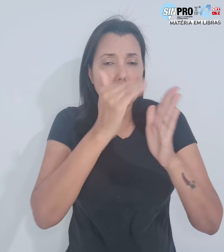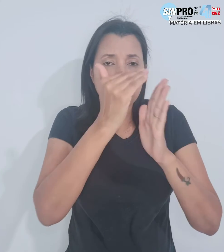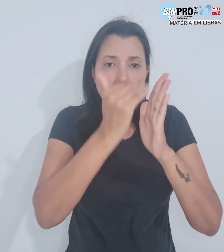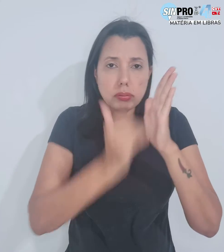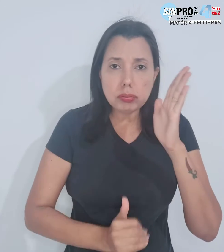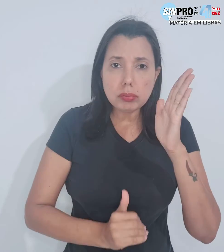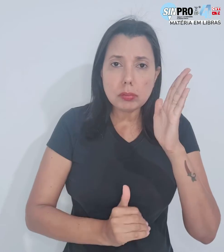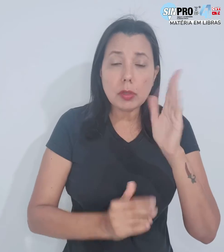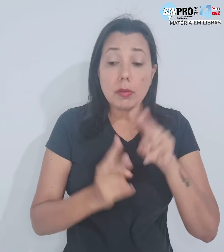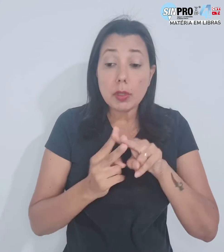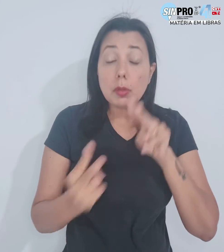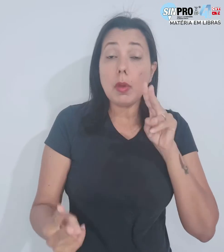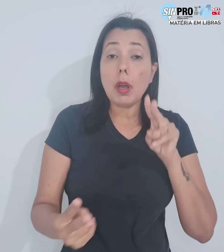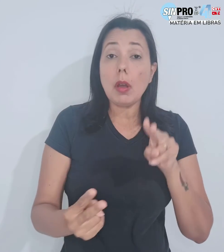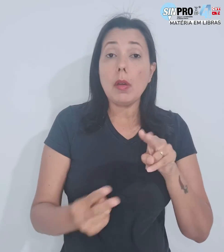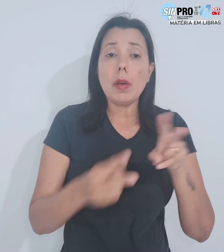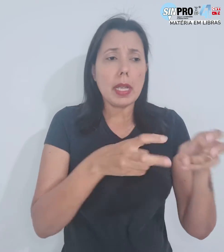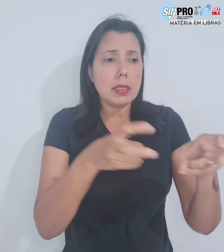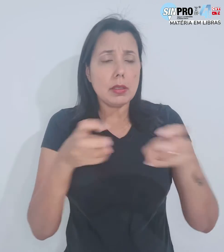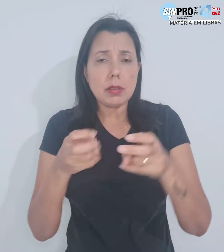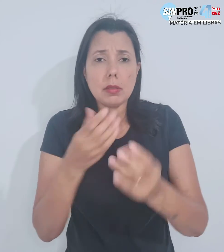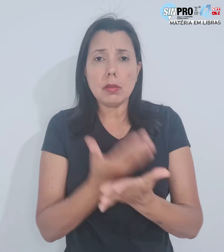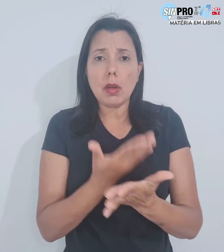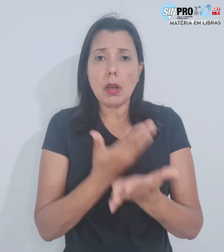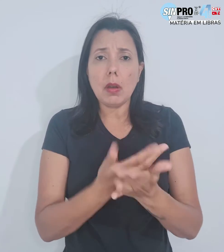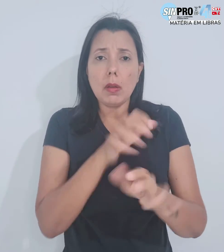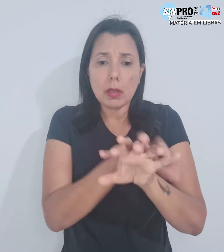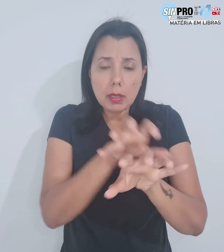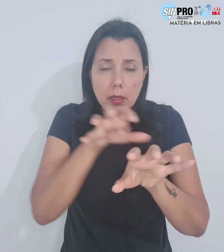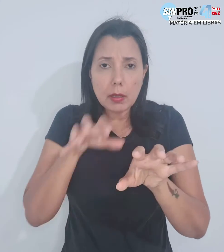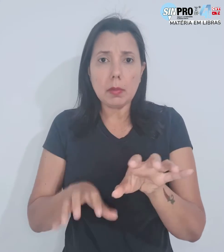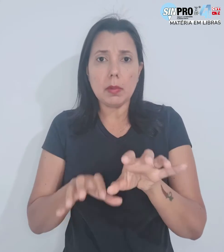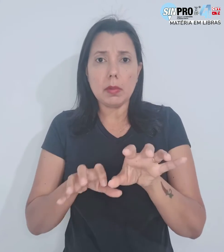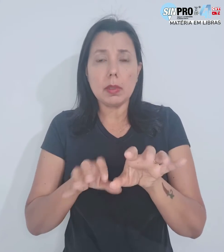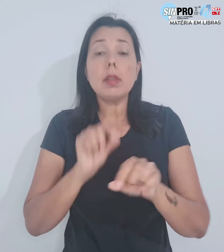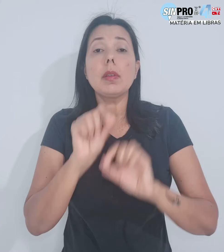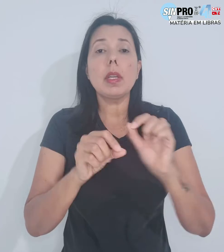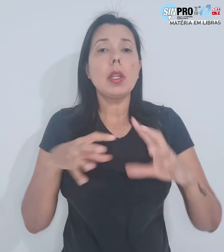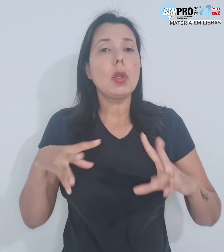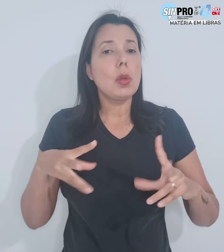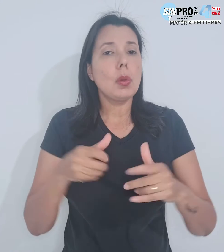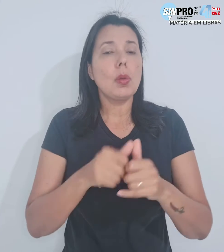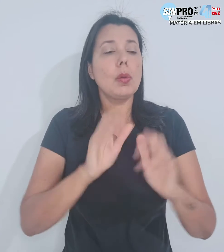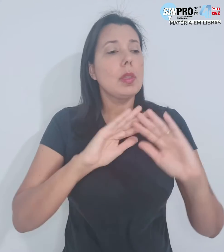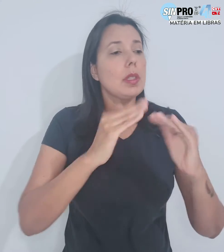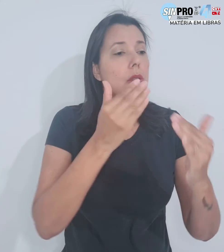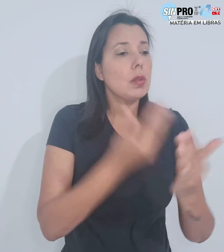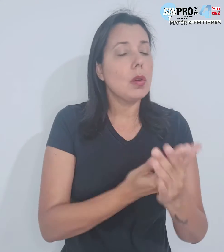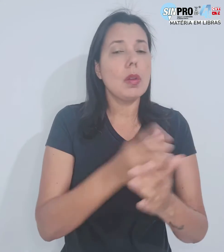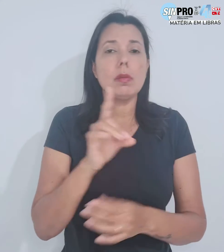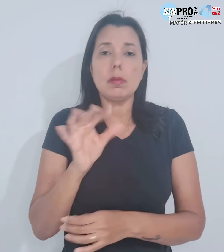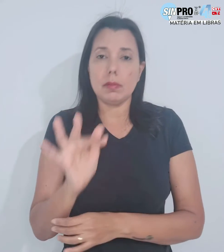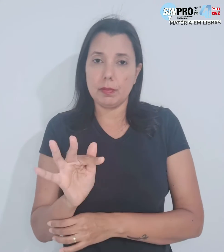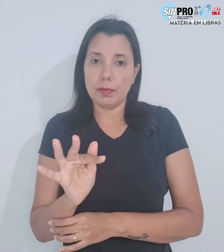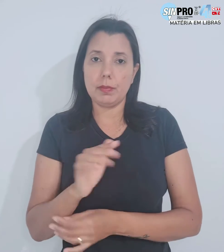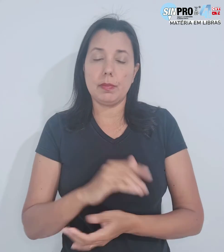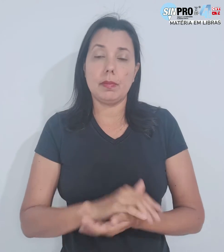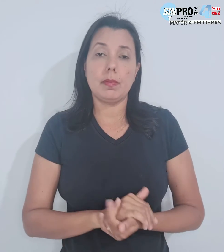virtual exigindo aulas exclusivamente remotas em todas as escolas do Distrito